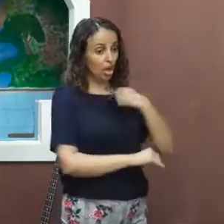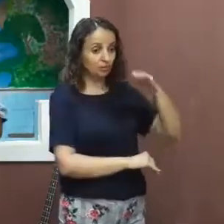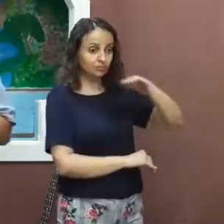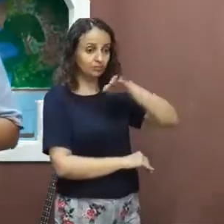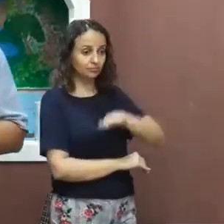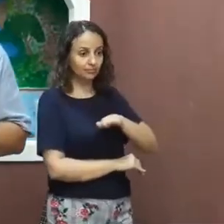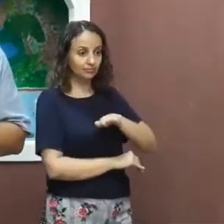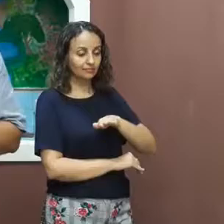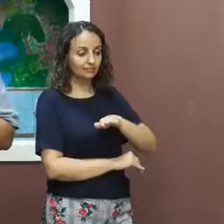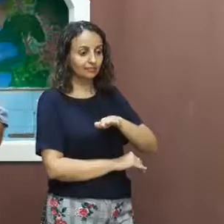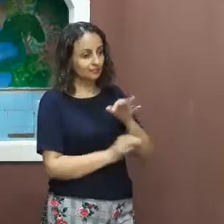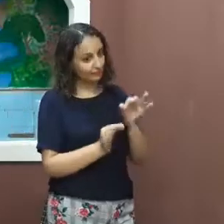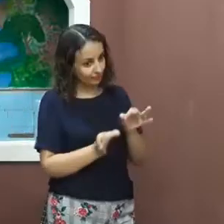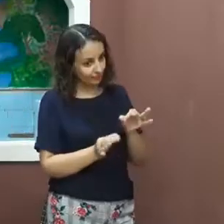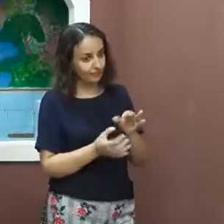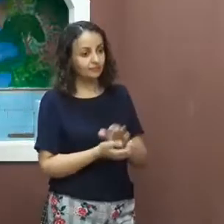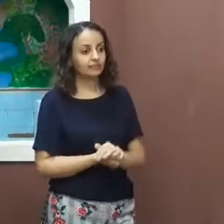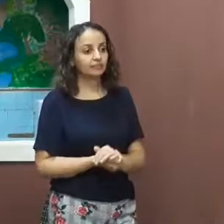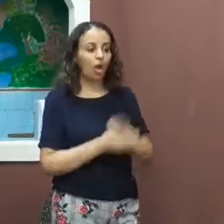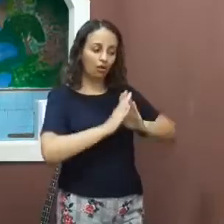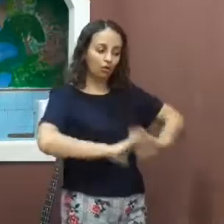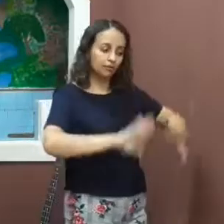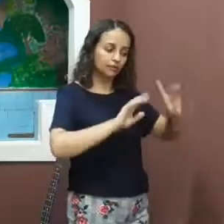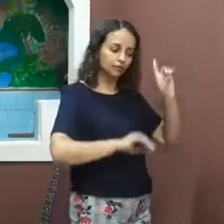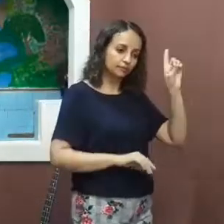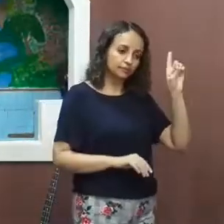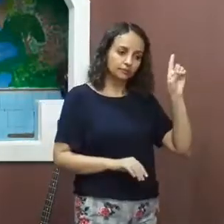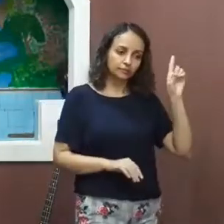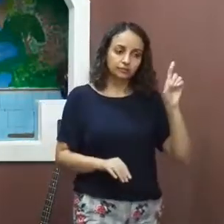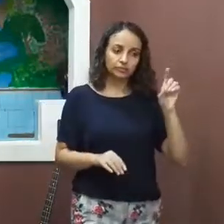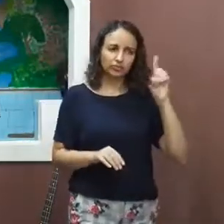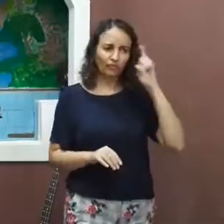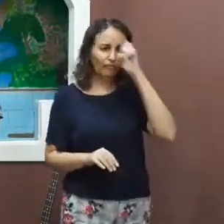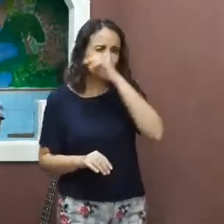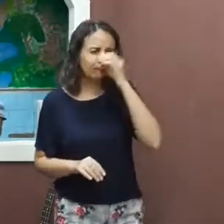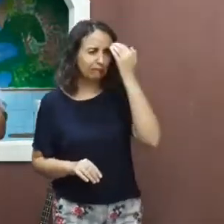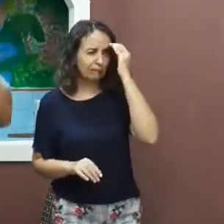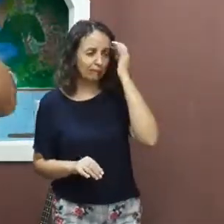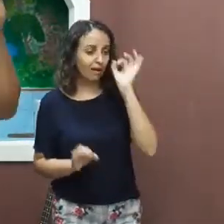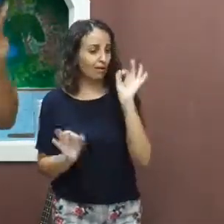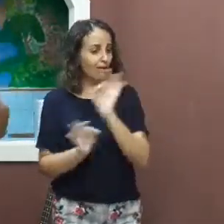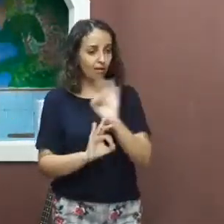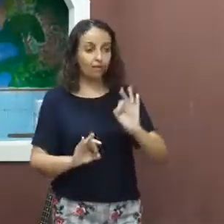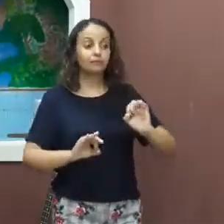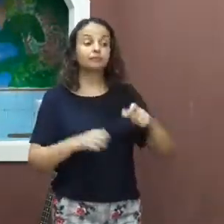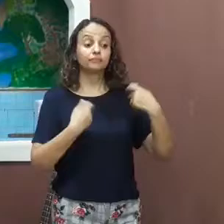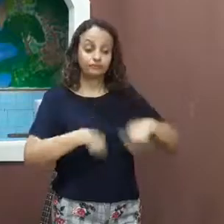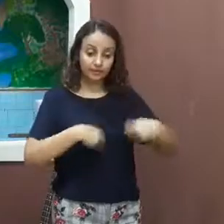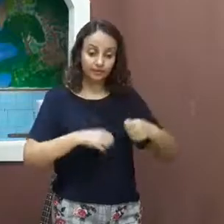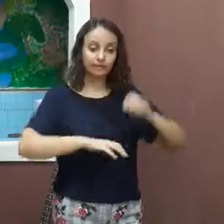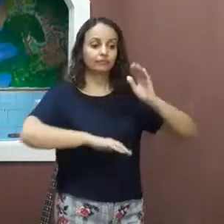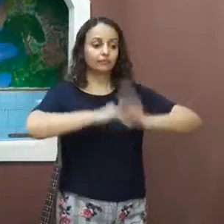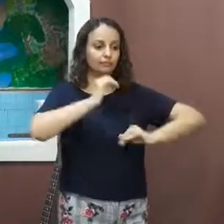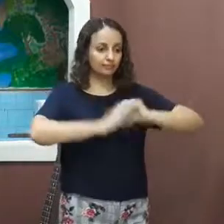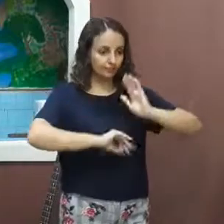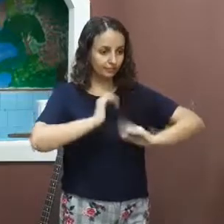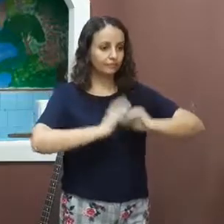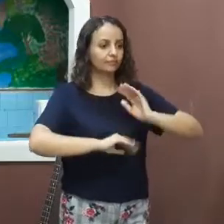Não é difícil de entender. É difícil de praticar. Mas nós precisamos buscar a Deus.